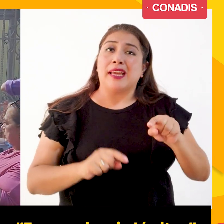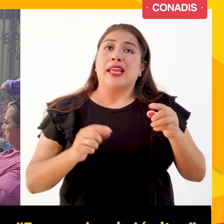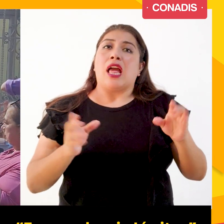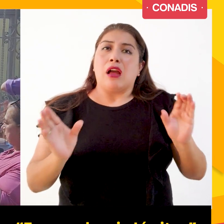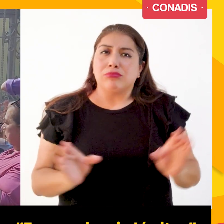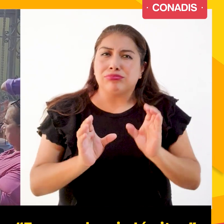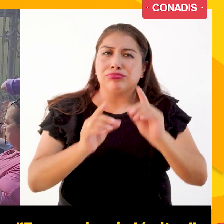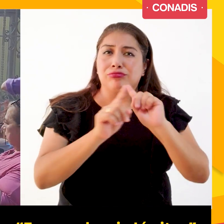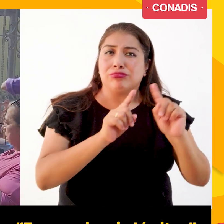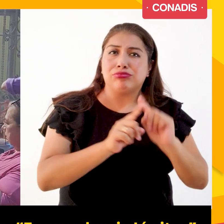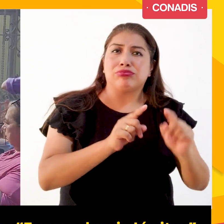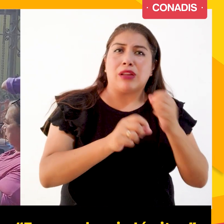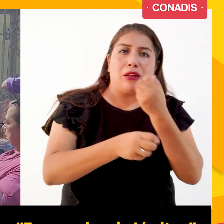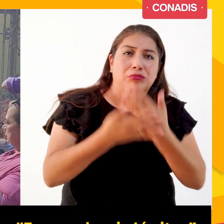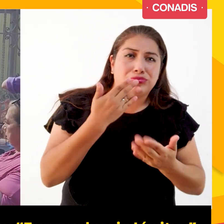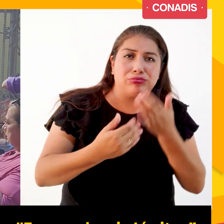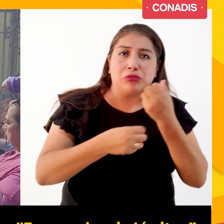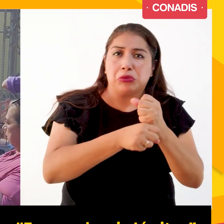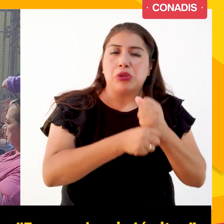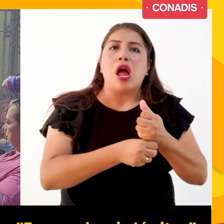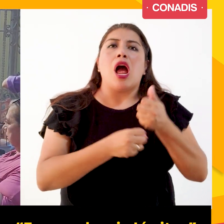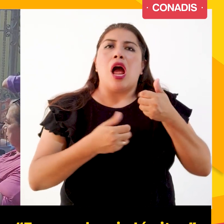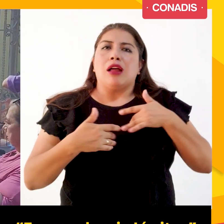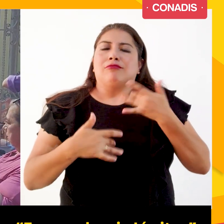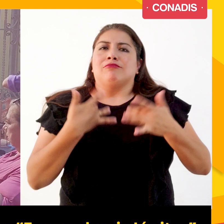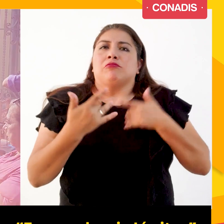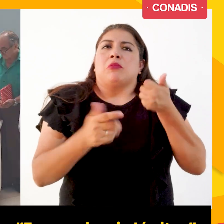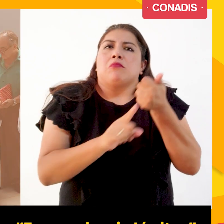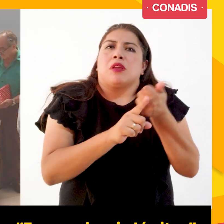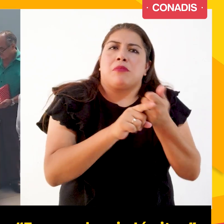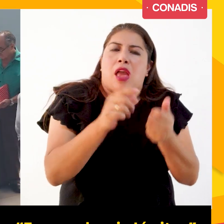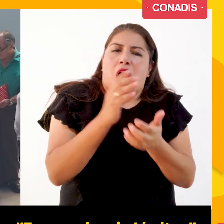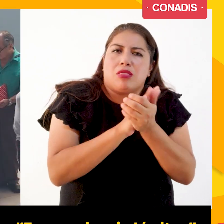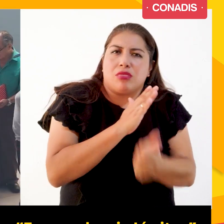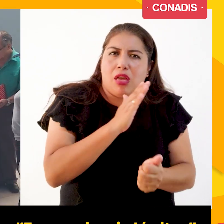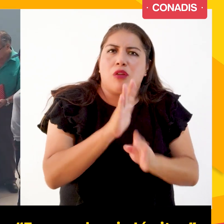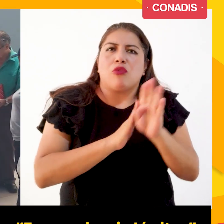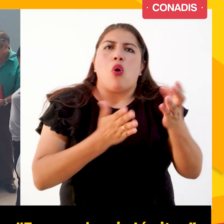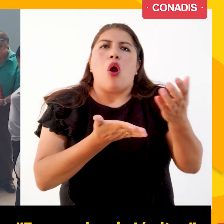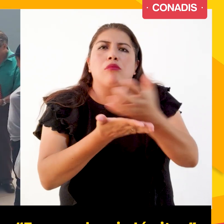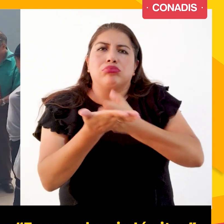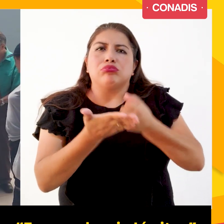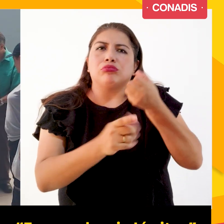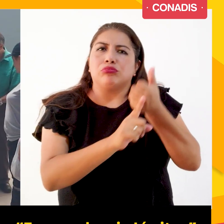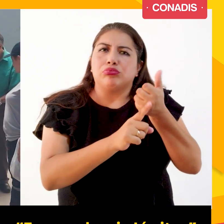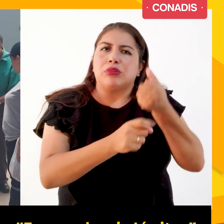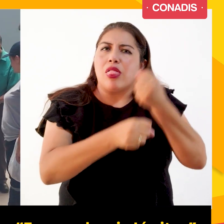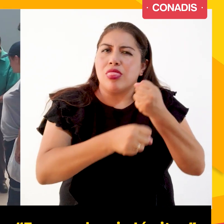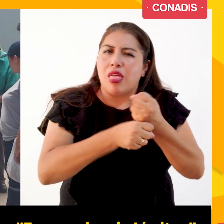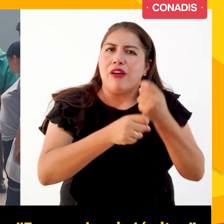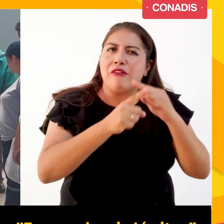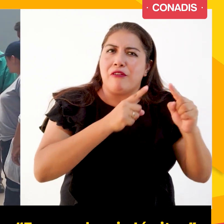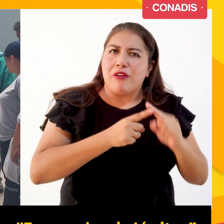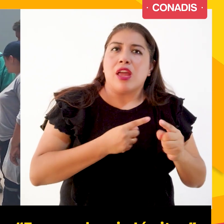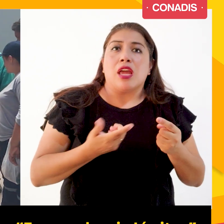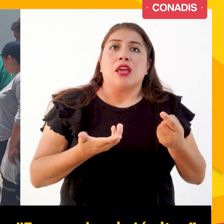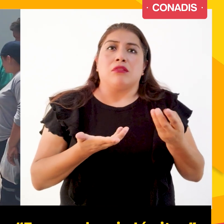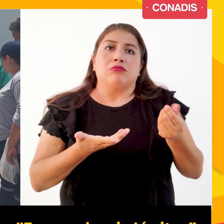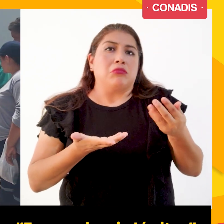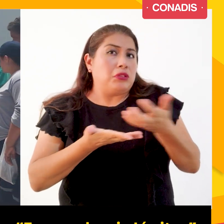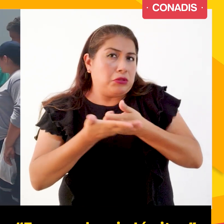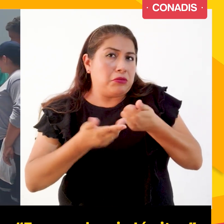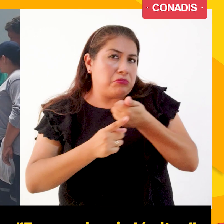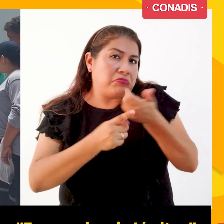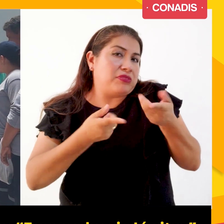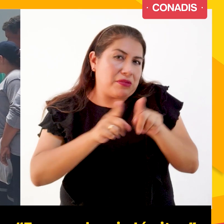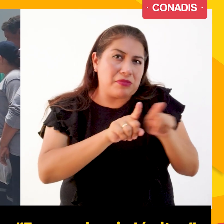les ayudan a fortalecer su autonomía, el autoempleo, desarrollo de habilidades para la comercialización y, sobre todo, les permite